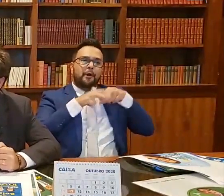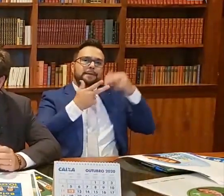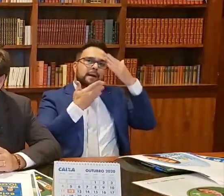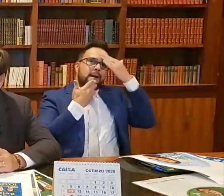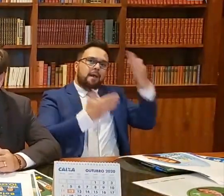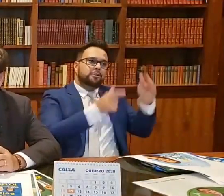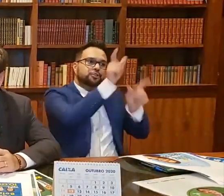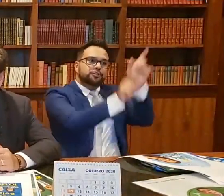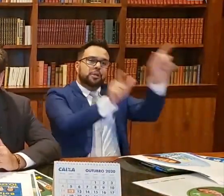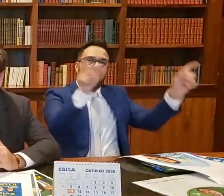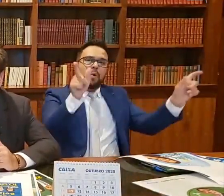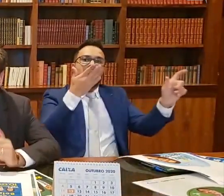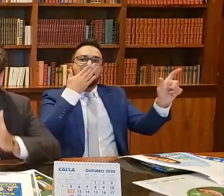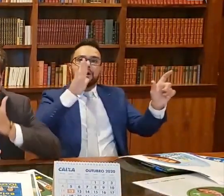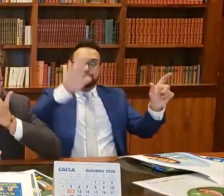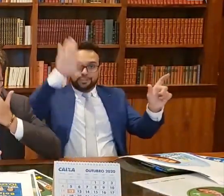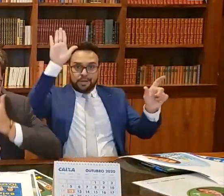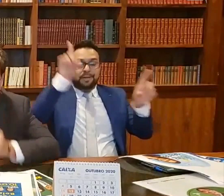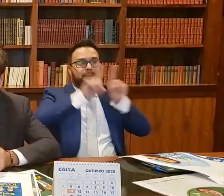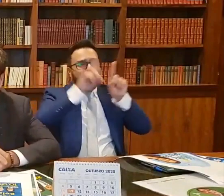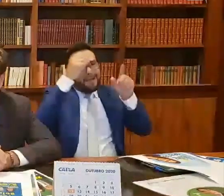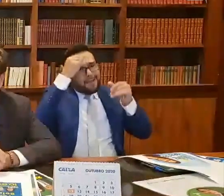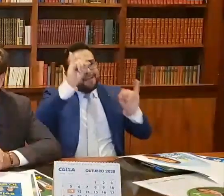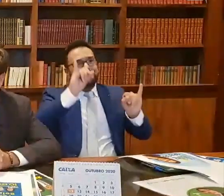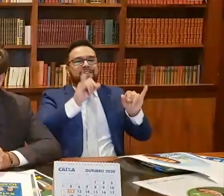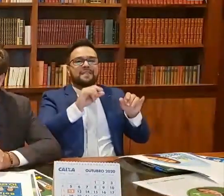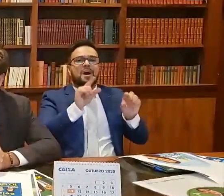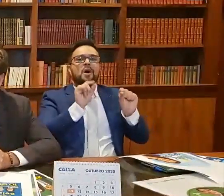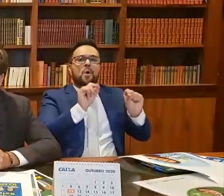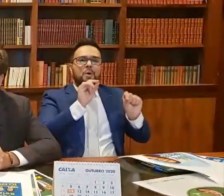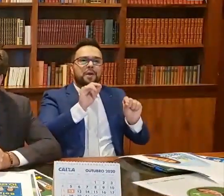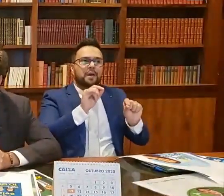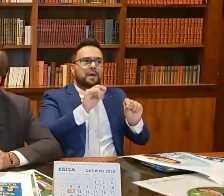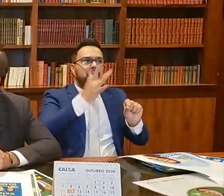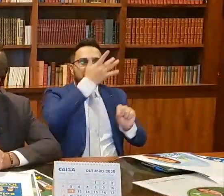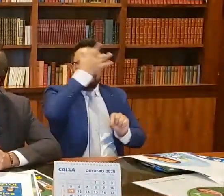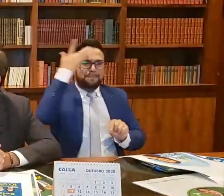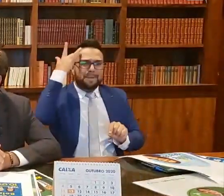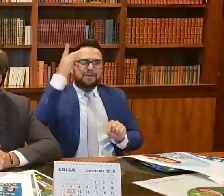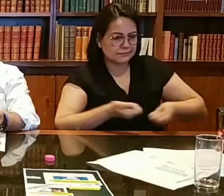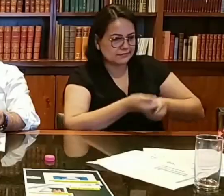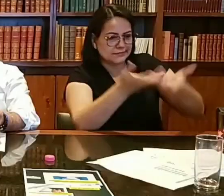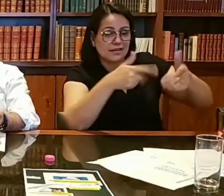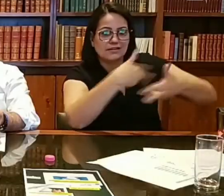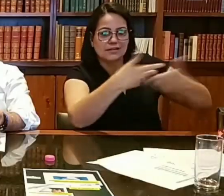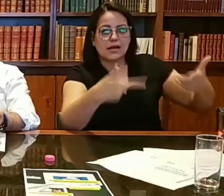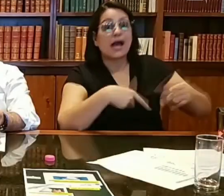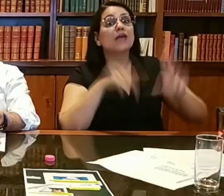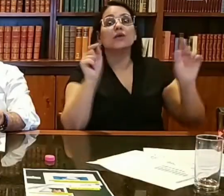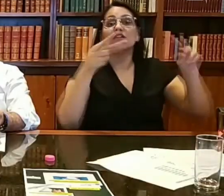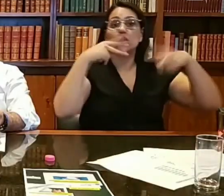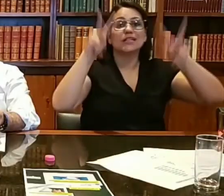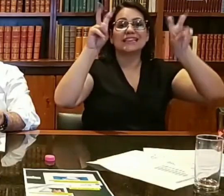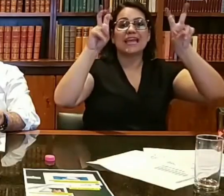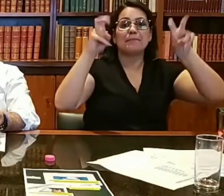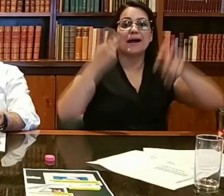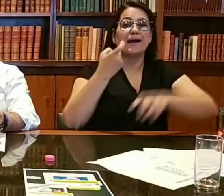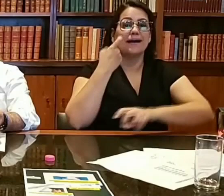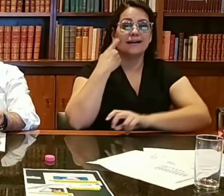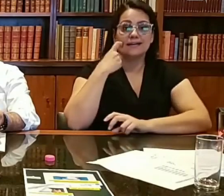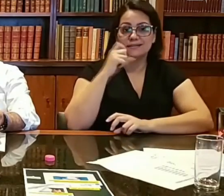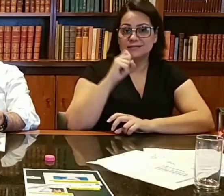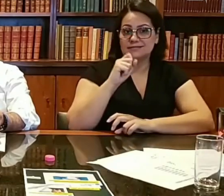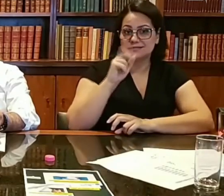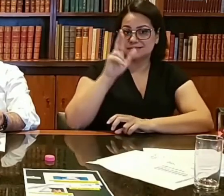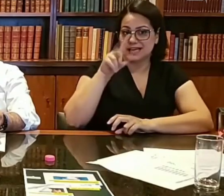aos candidatos e nem compra evitar que esse município ficar na mão de pessoas que vai fazer uma posição a gente a oposição disse que vai